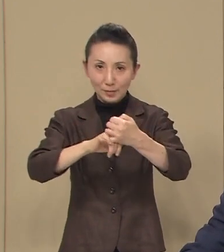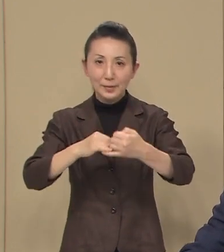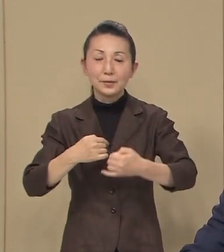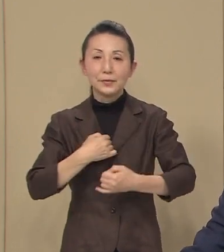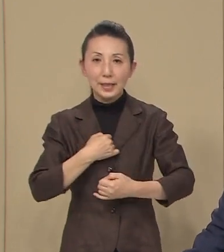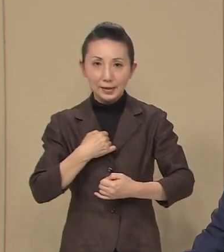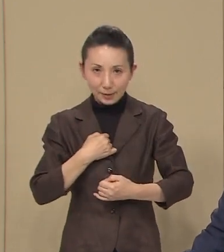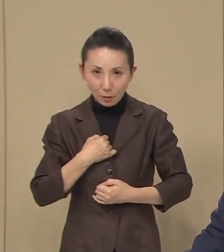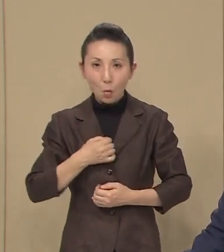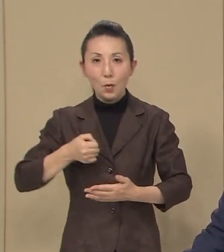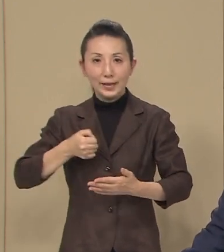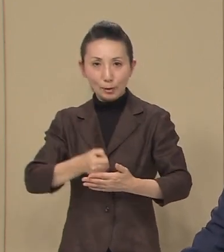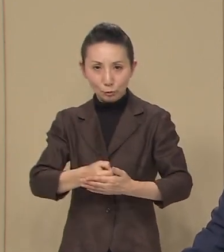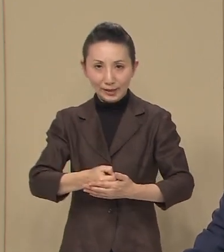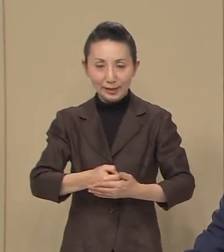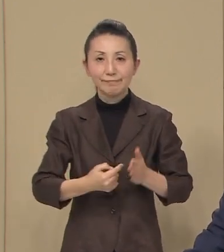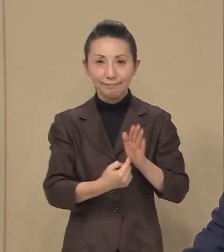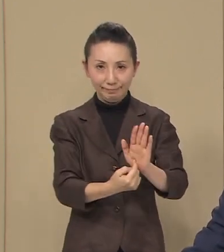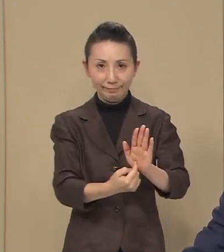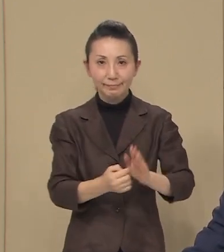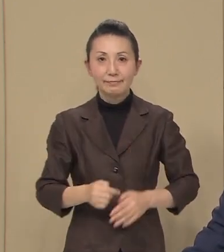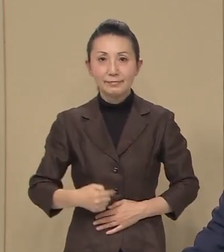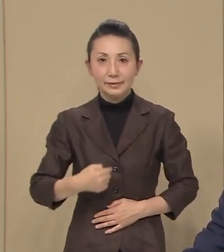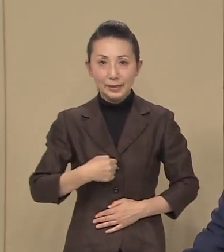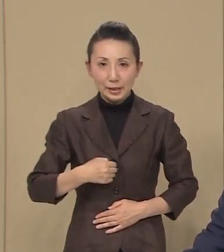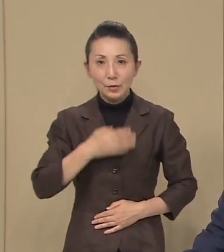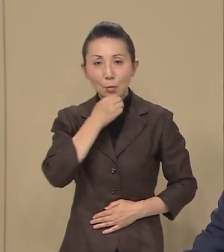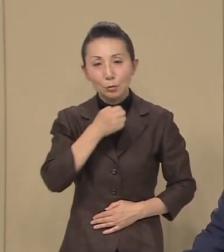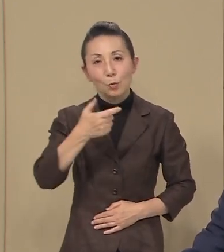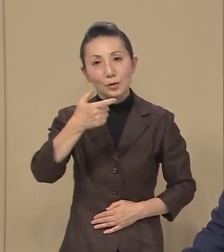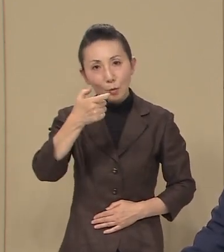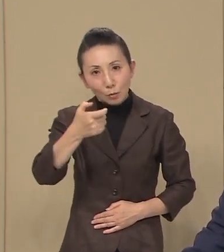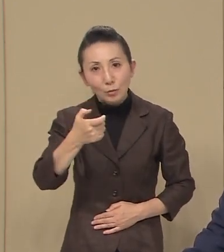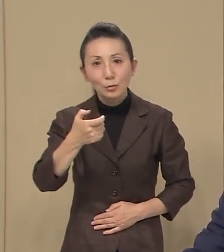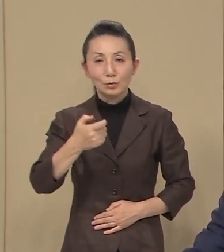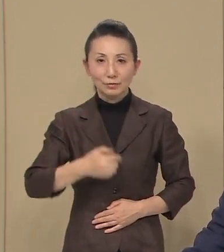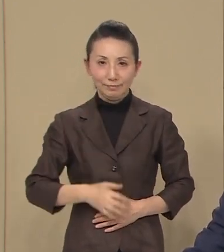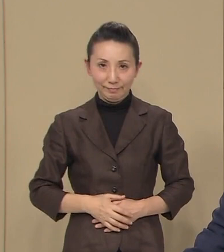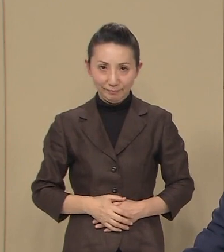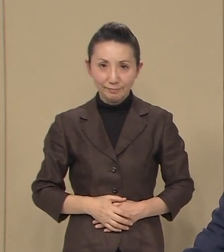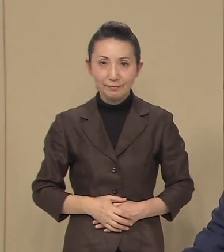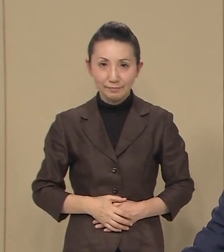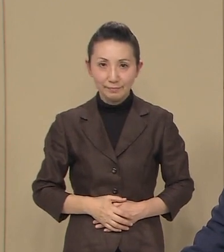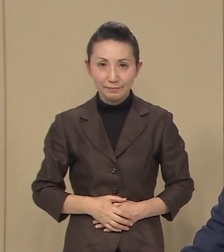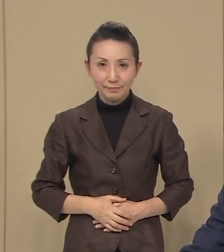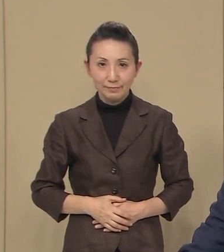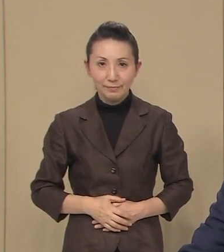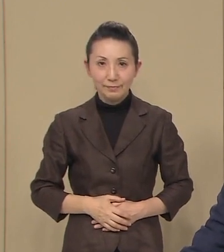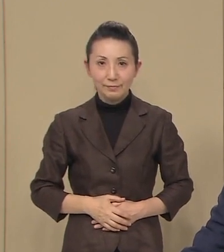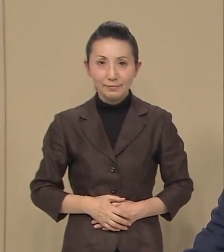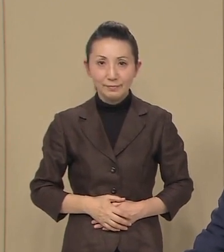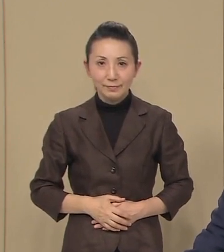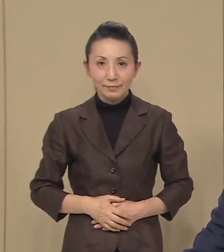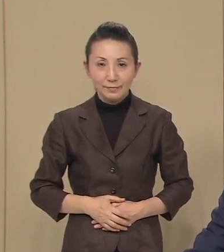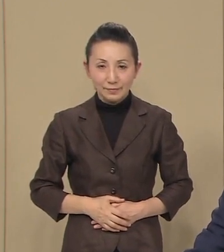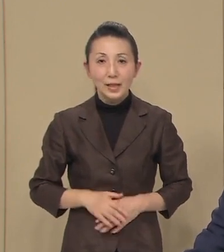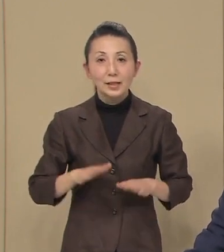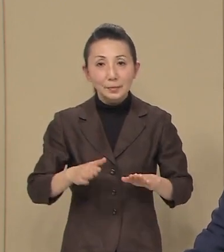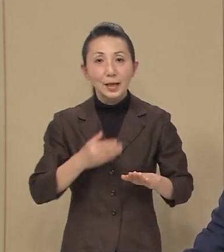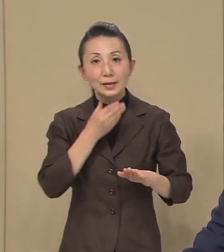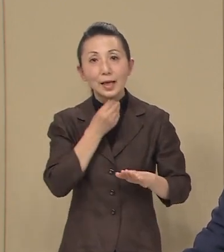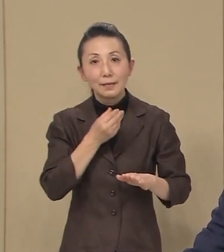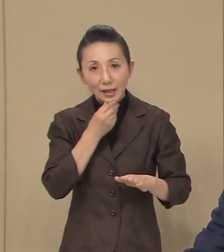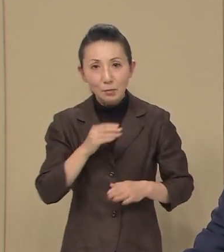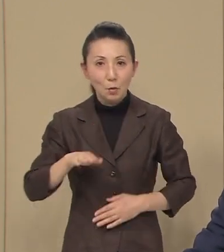私の3つの決意です私はもう61歳になりました果たしてこうして幸いにも皆